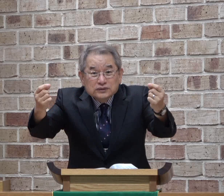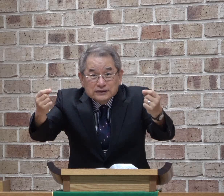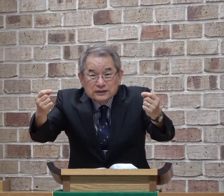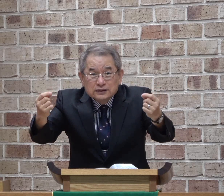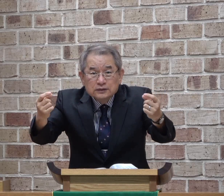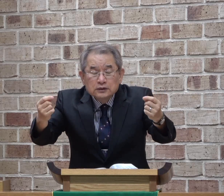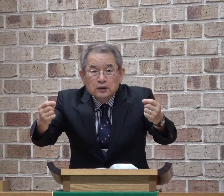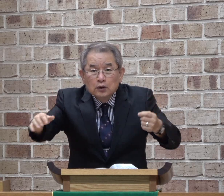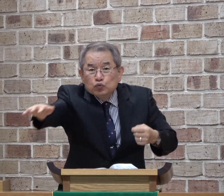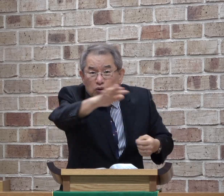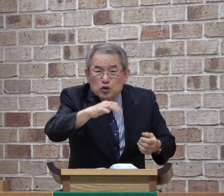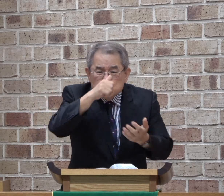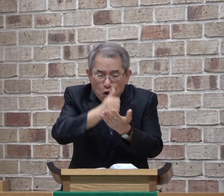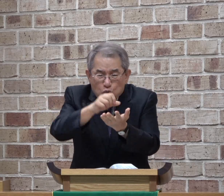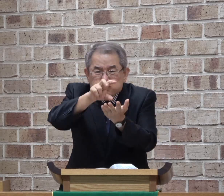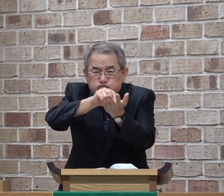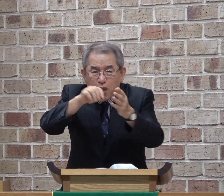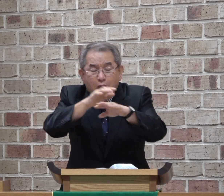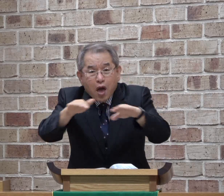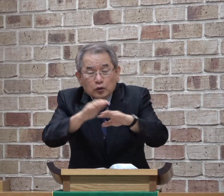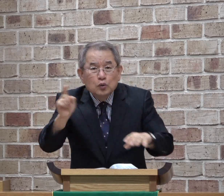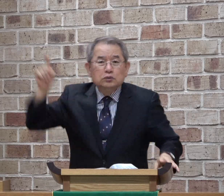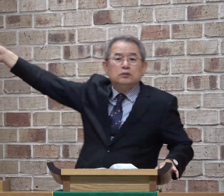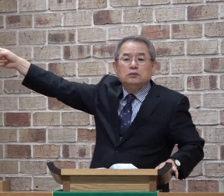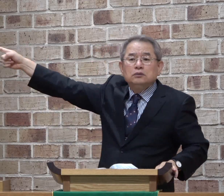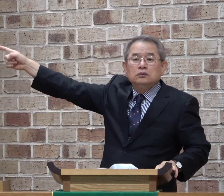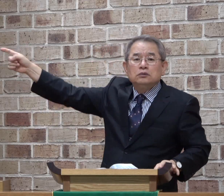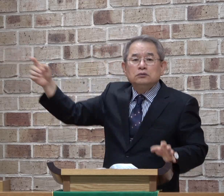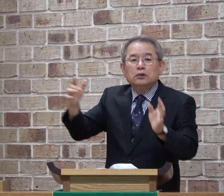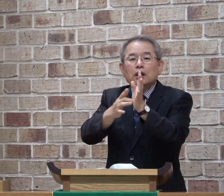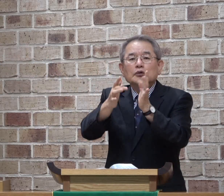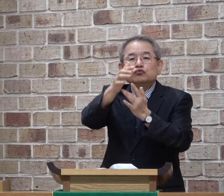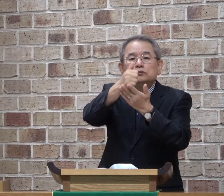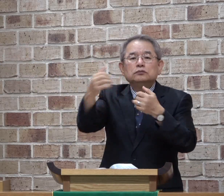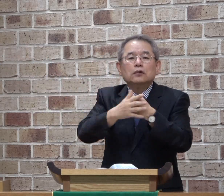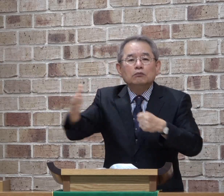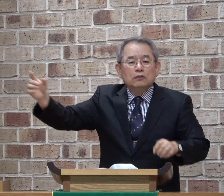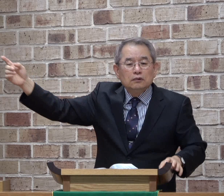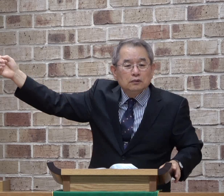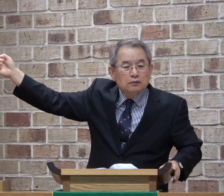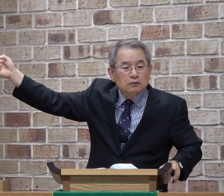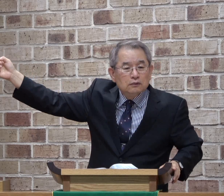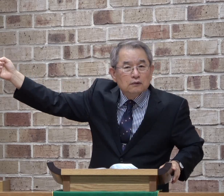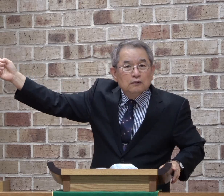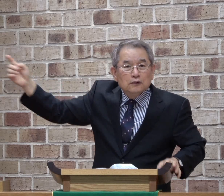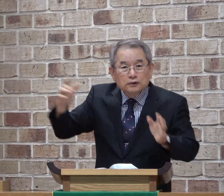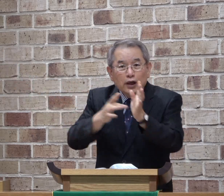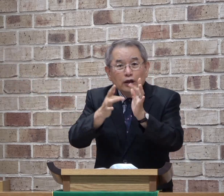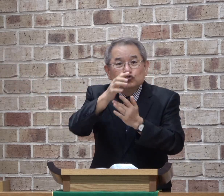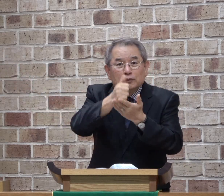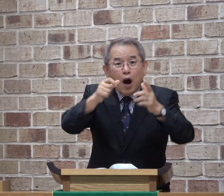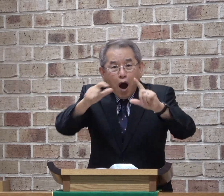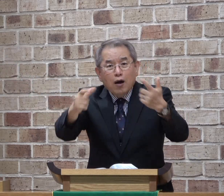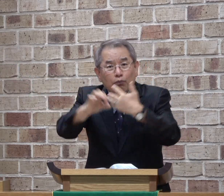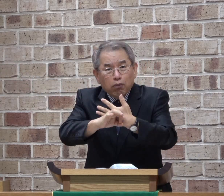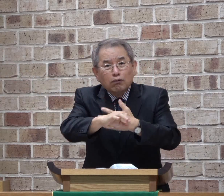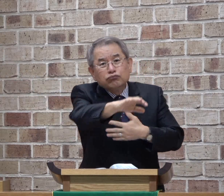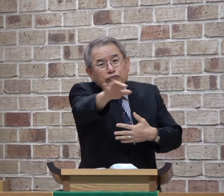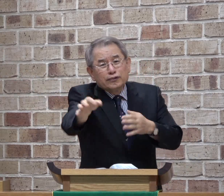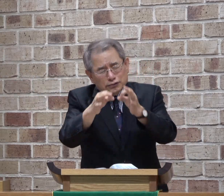여러분들의 인권을 가지기 위해서 노력한 결과의 대가처럼 예수님도 마찬가지입니다. 예수님이 아니라면